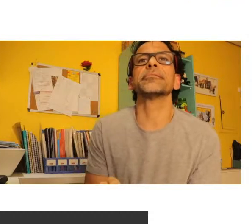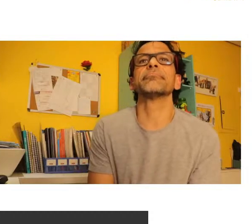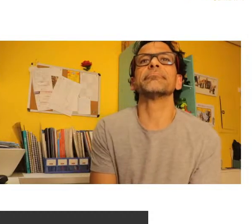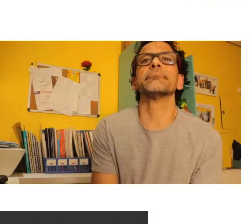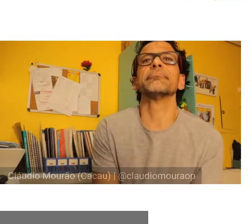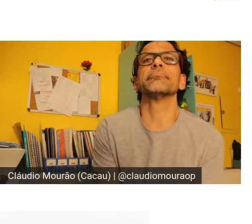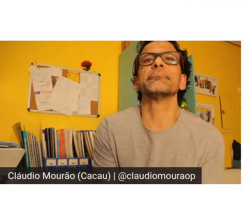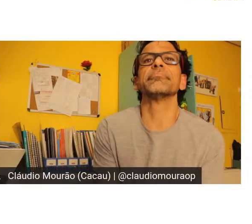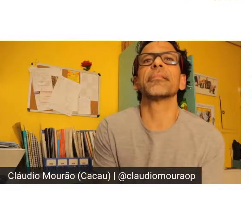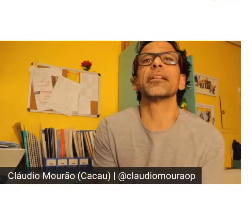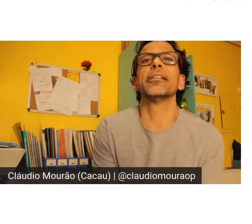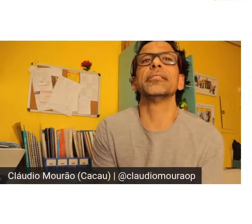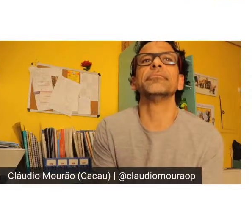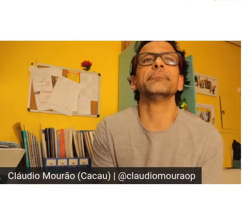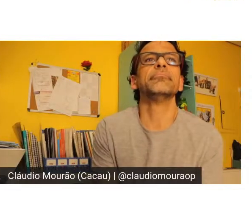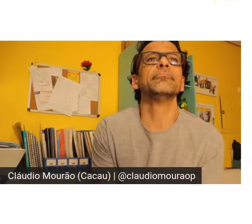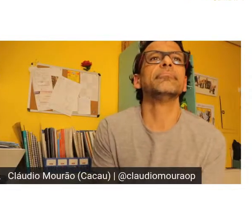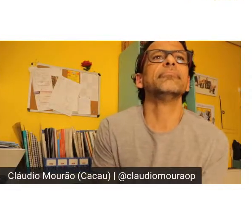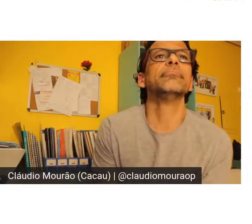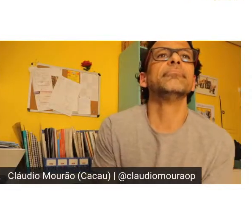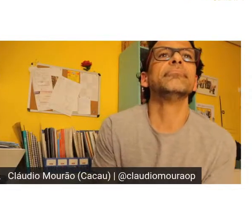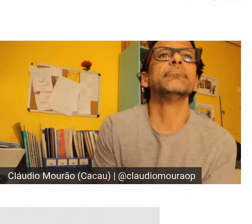E aí